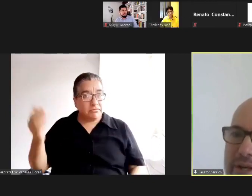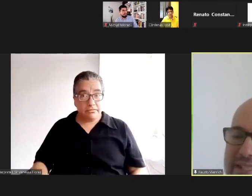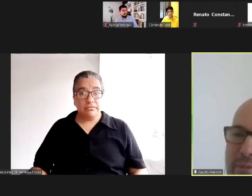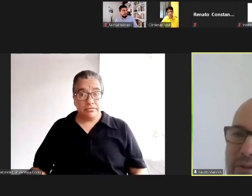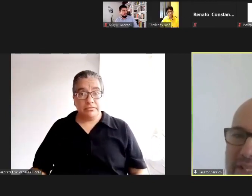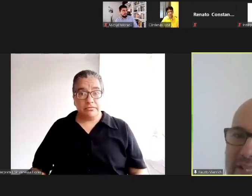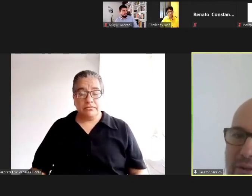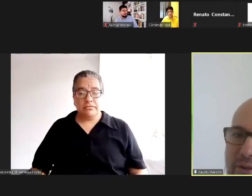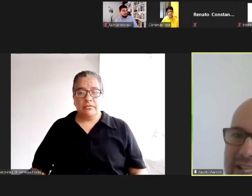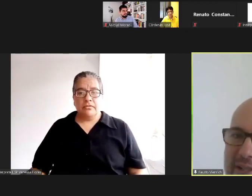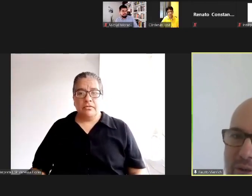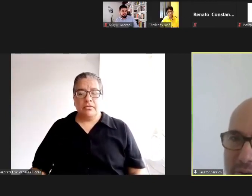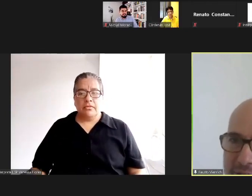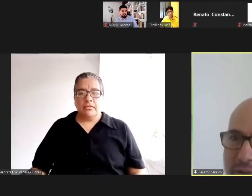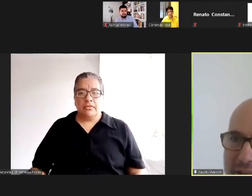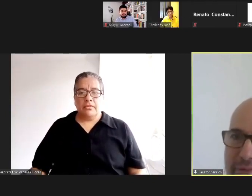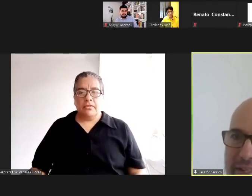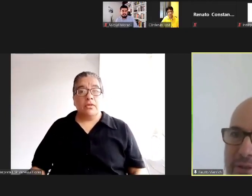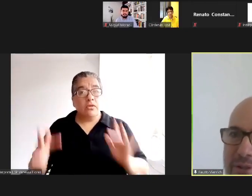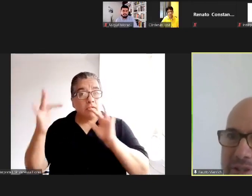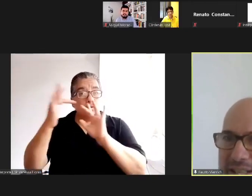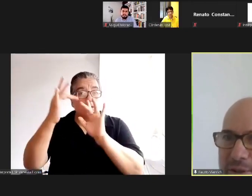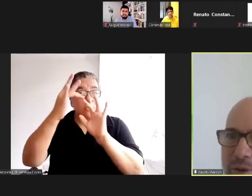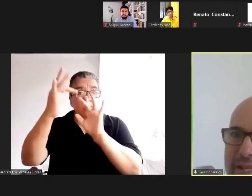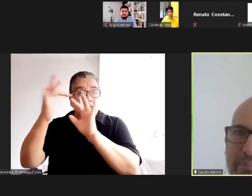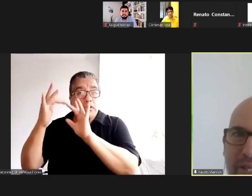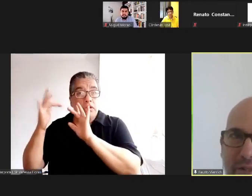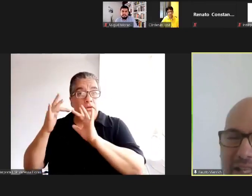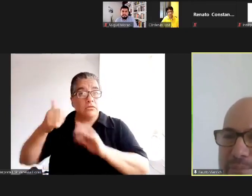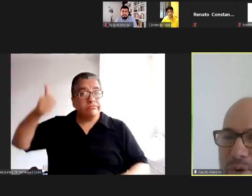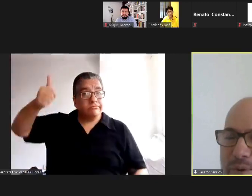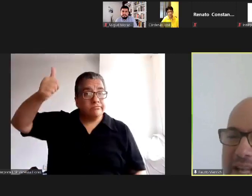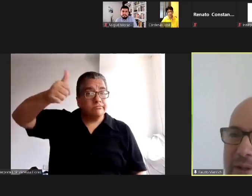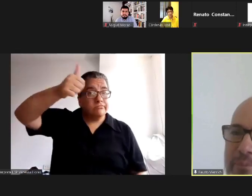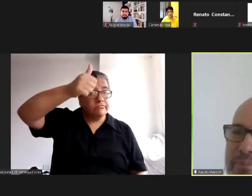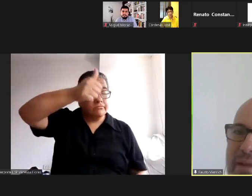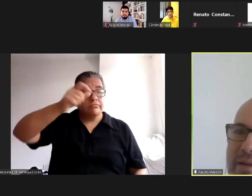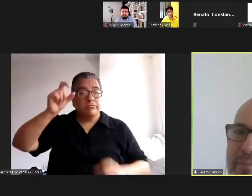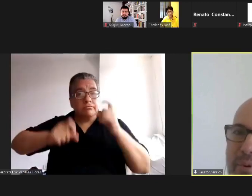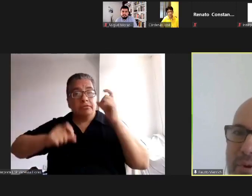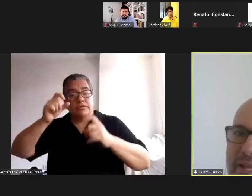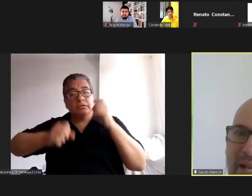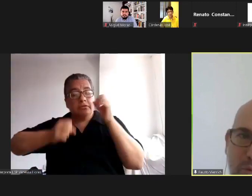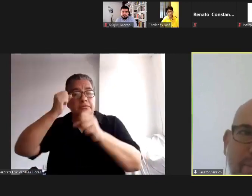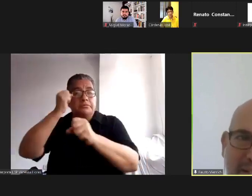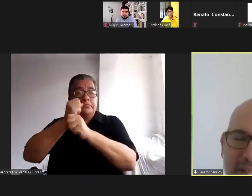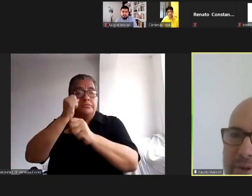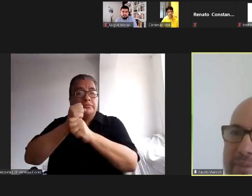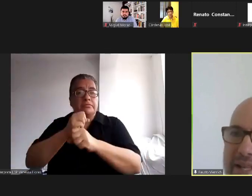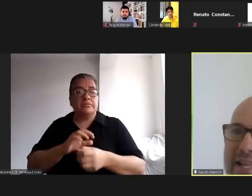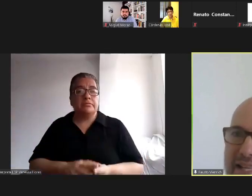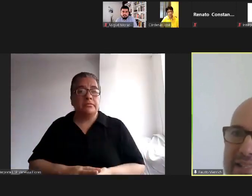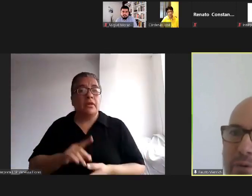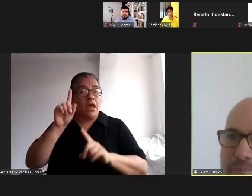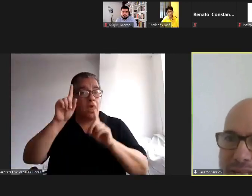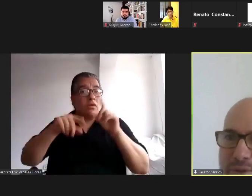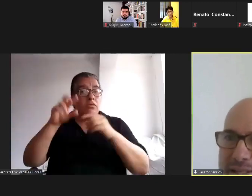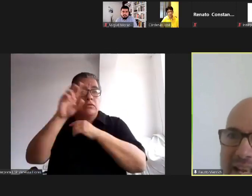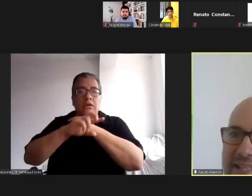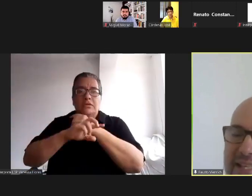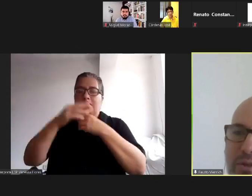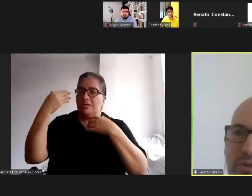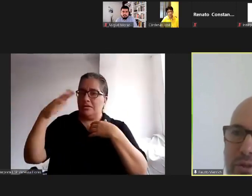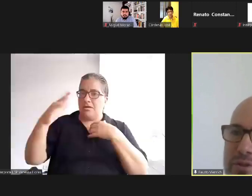sobre todo que estamos teniendo contacto con estos jefes, ¿no? Estos directores, personal involucrado, porque en algunos países de alguna manera ya están un